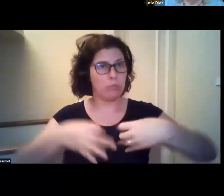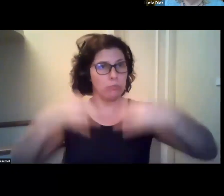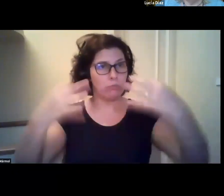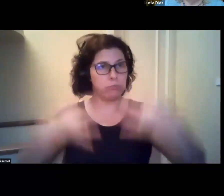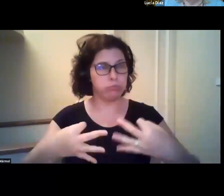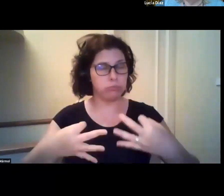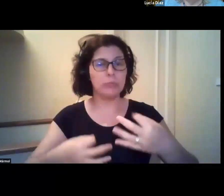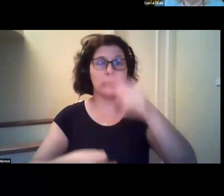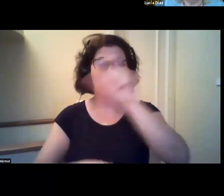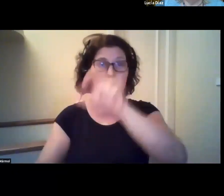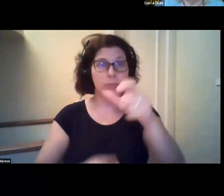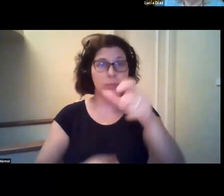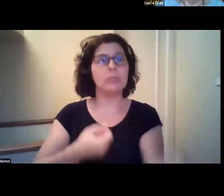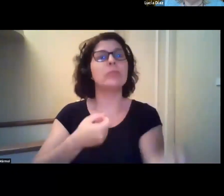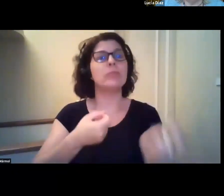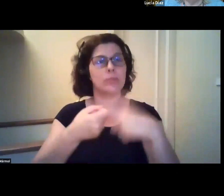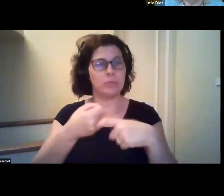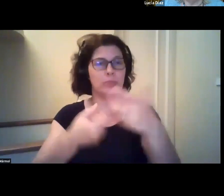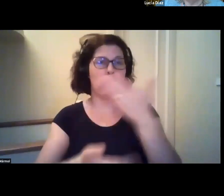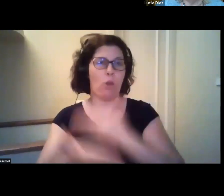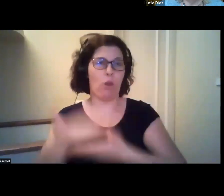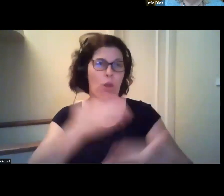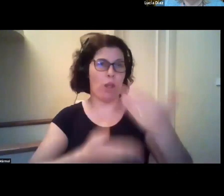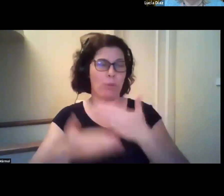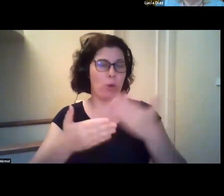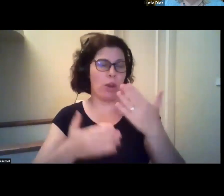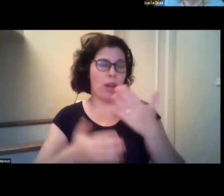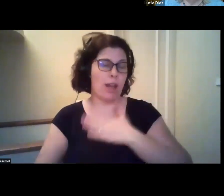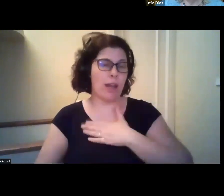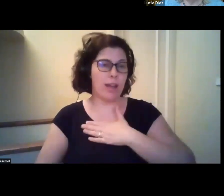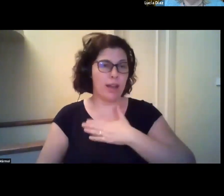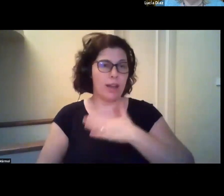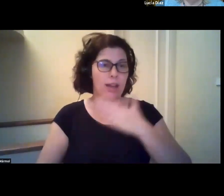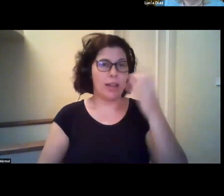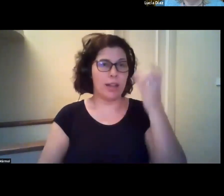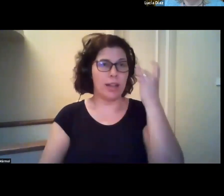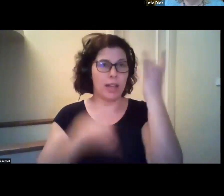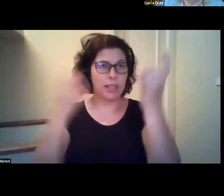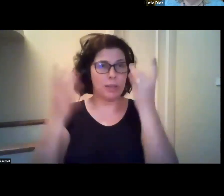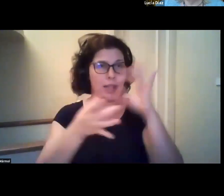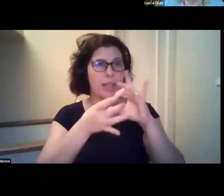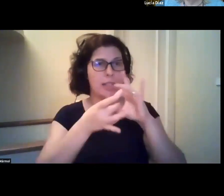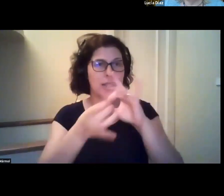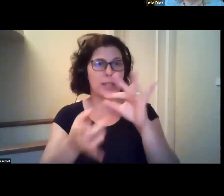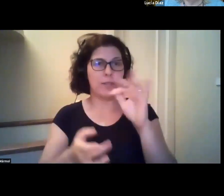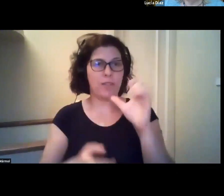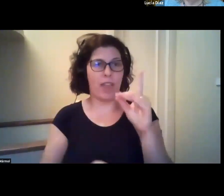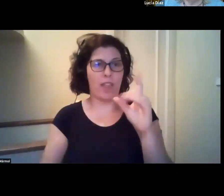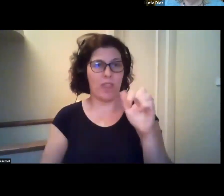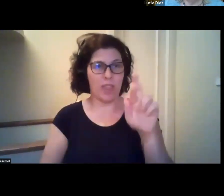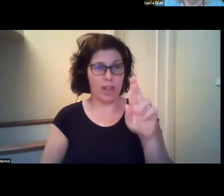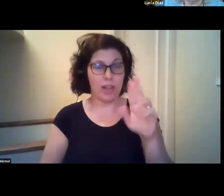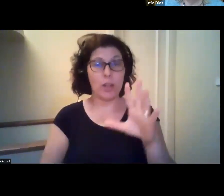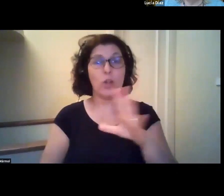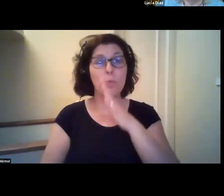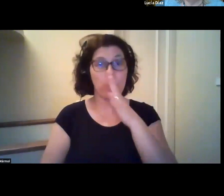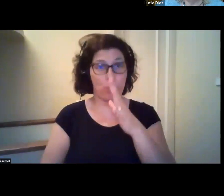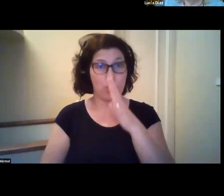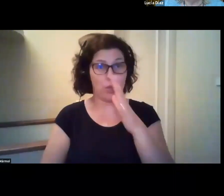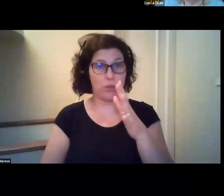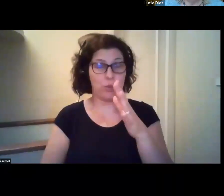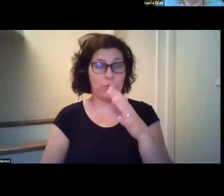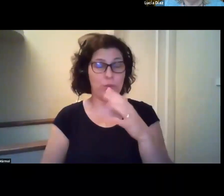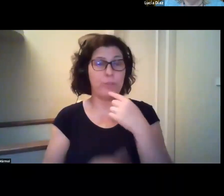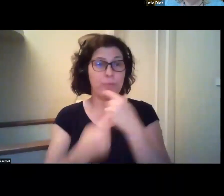podáis colaborar en actividades relacionadas con FEDER. Por eso os agradezco mucho que